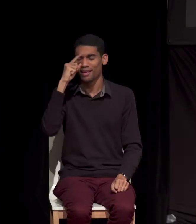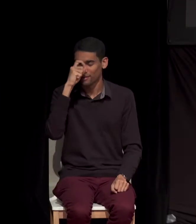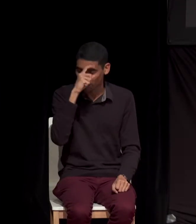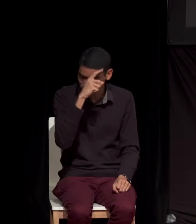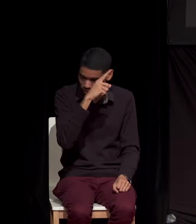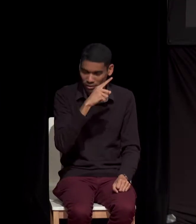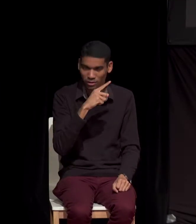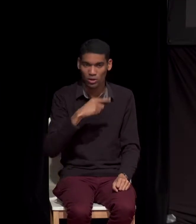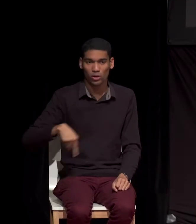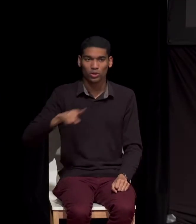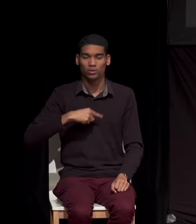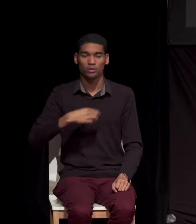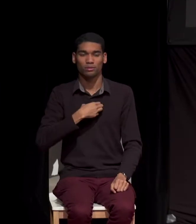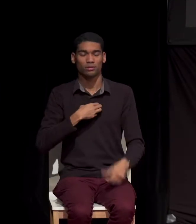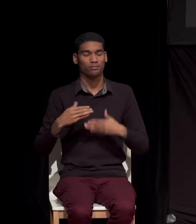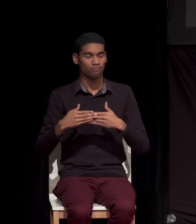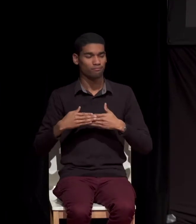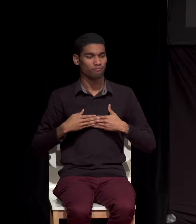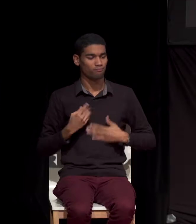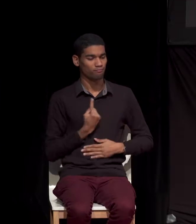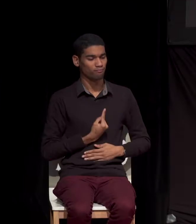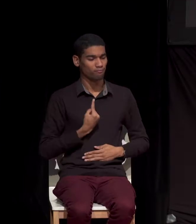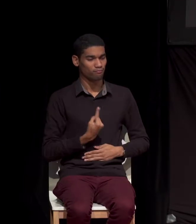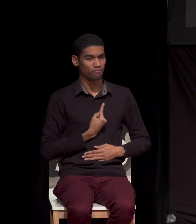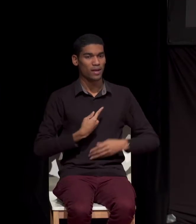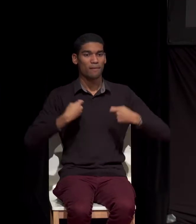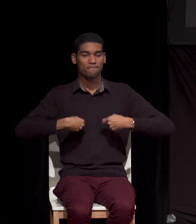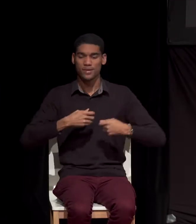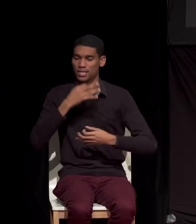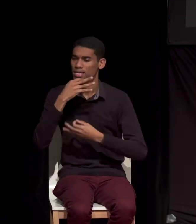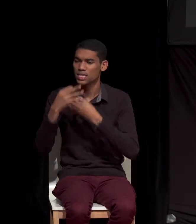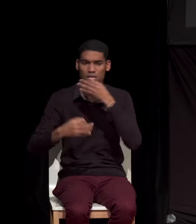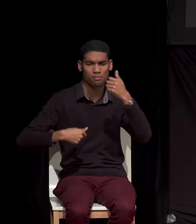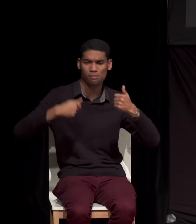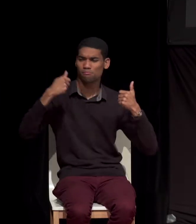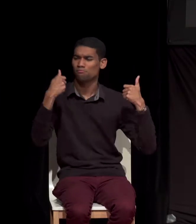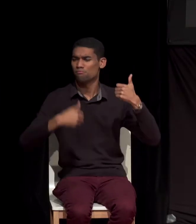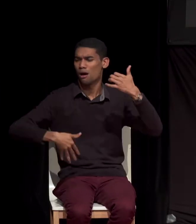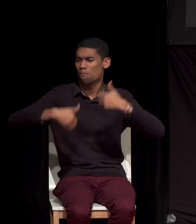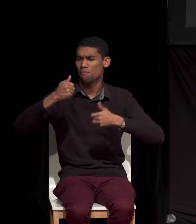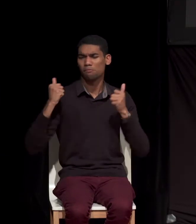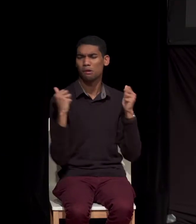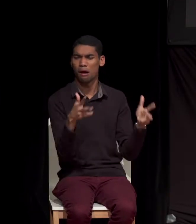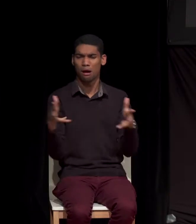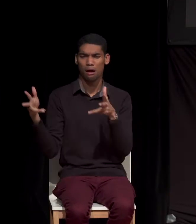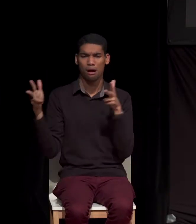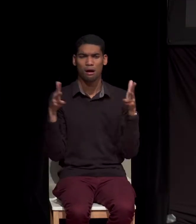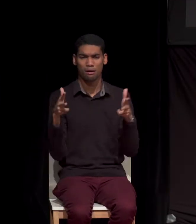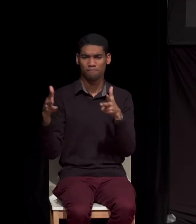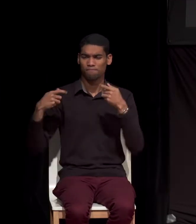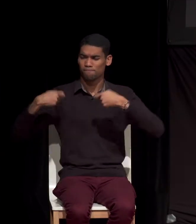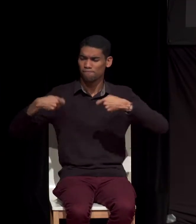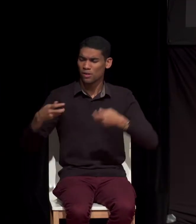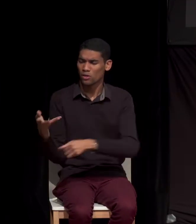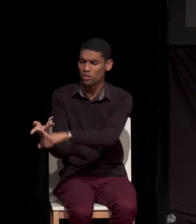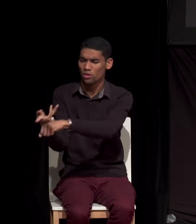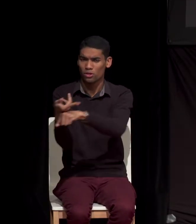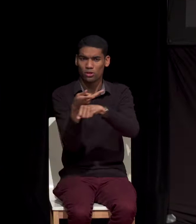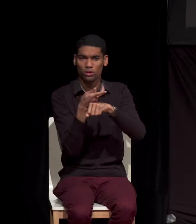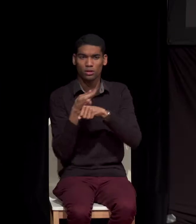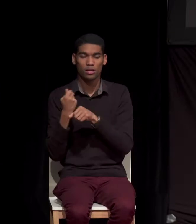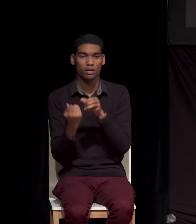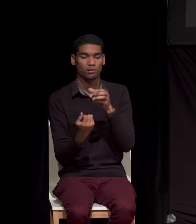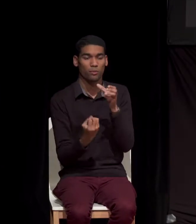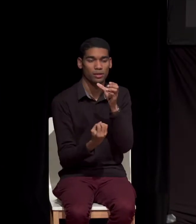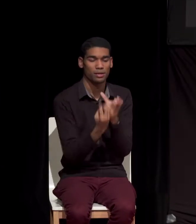solitário. Ele precisa de ter argumento. Então, você construir Esse processo todo de formação